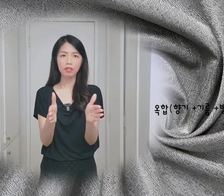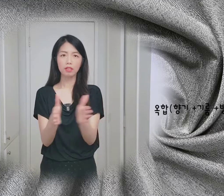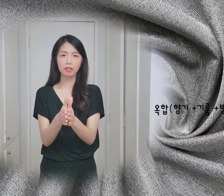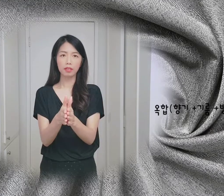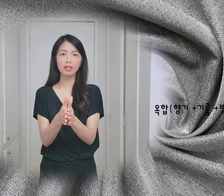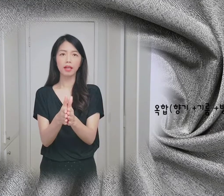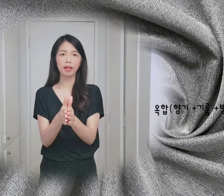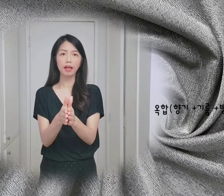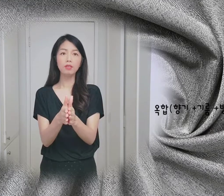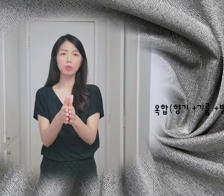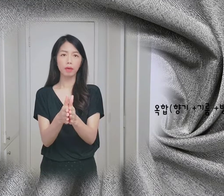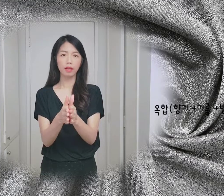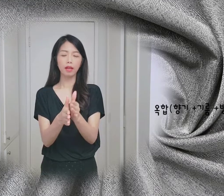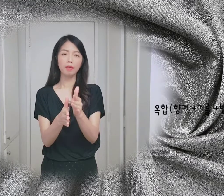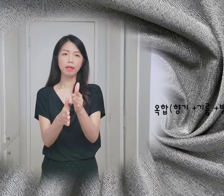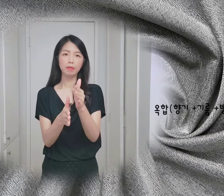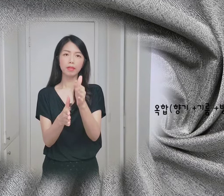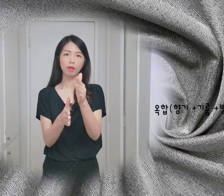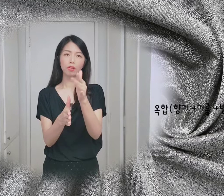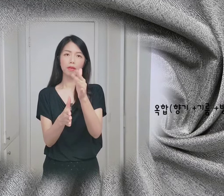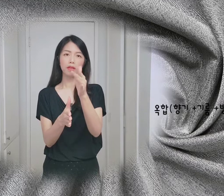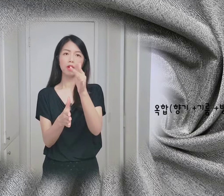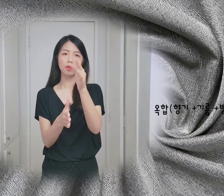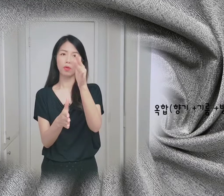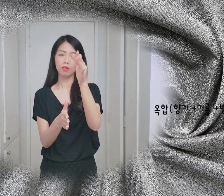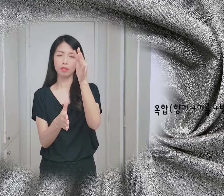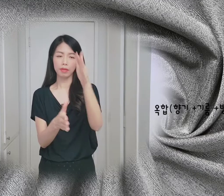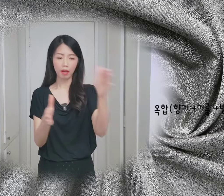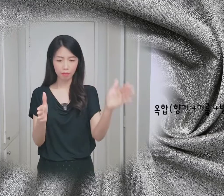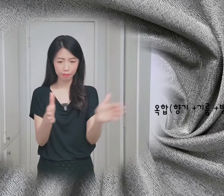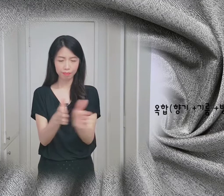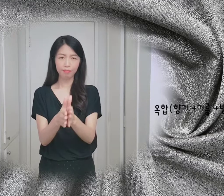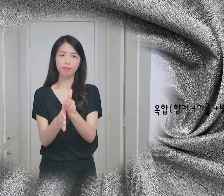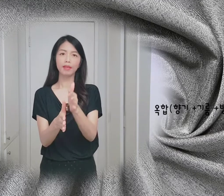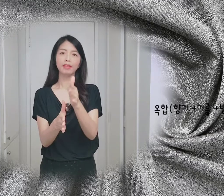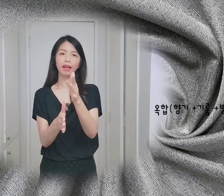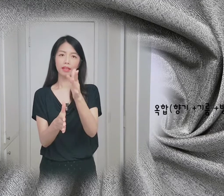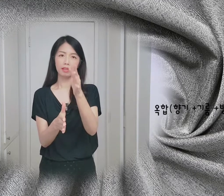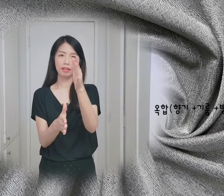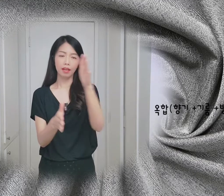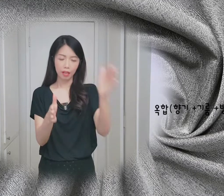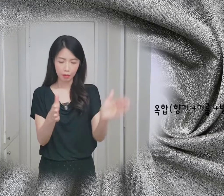박수를 치는 듯 하시다가 한 손만 반짝반짝거리면서 위로 올려주시면 돼요.